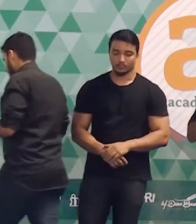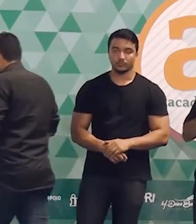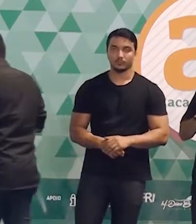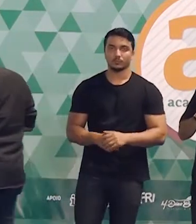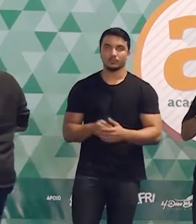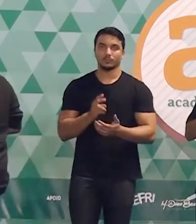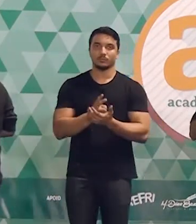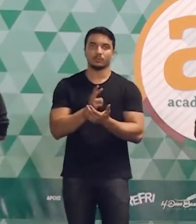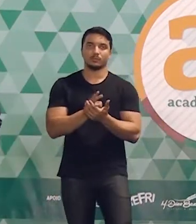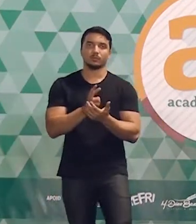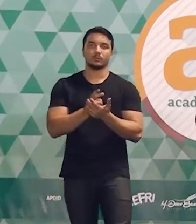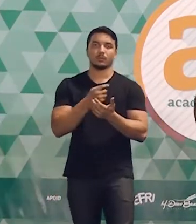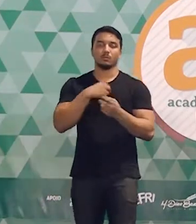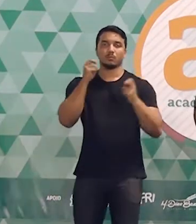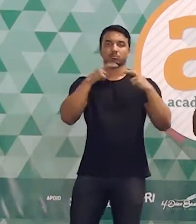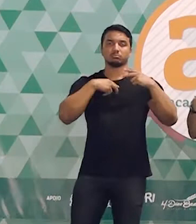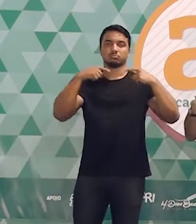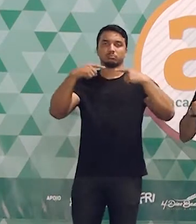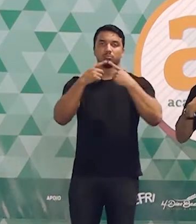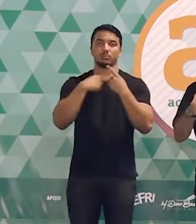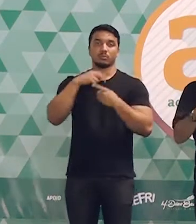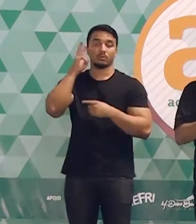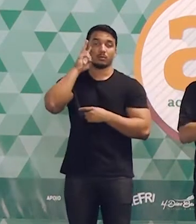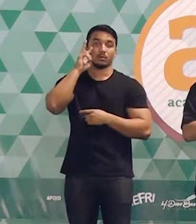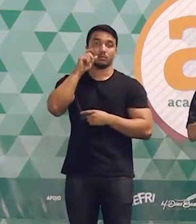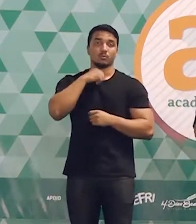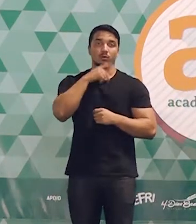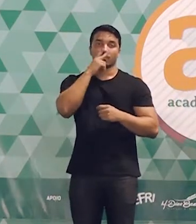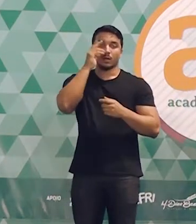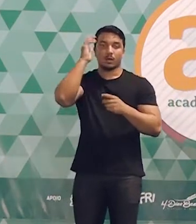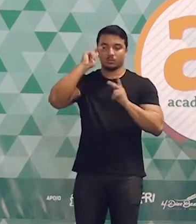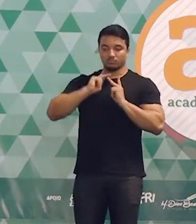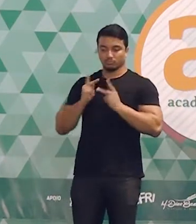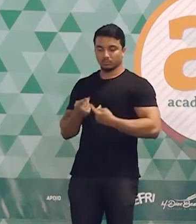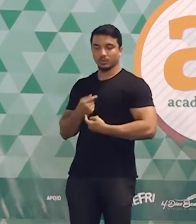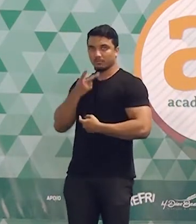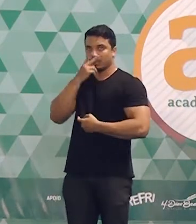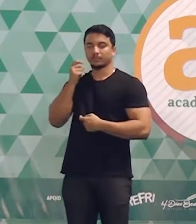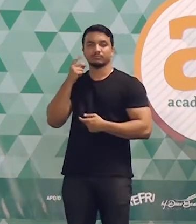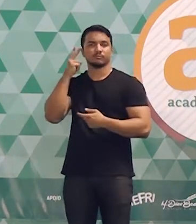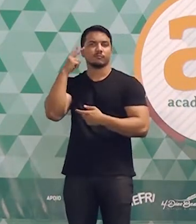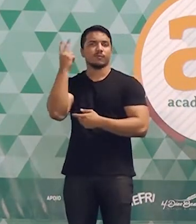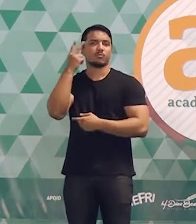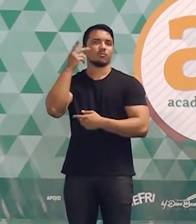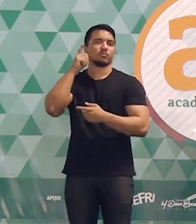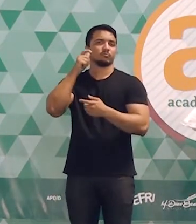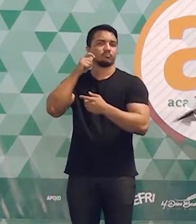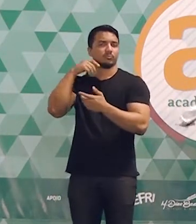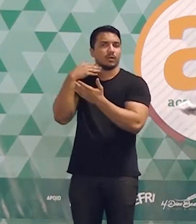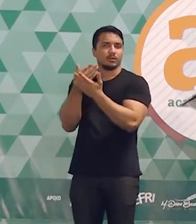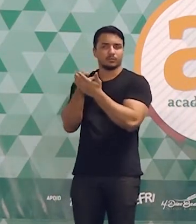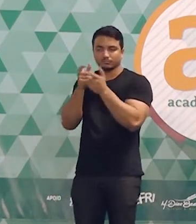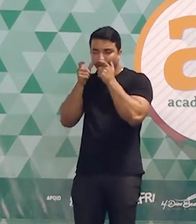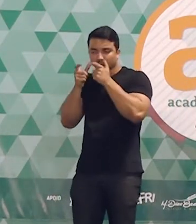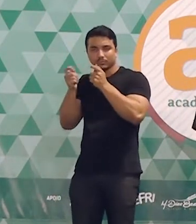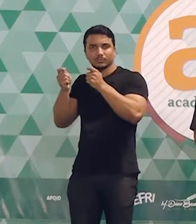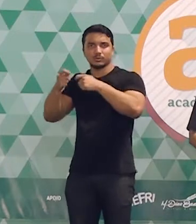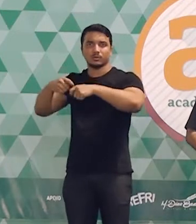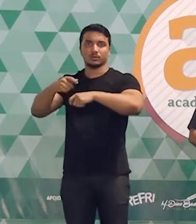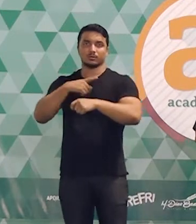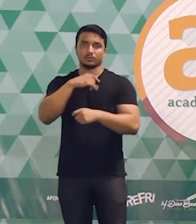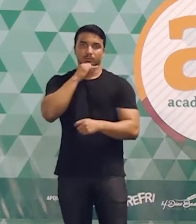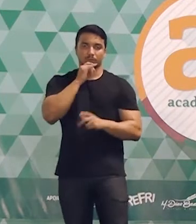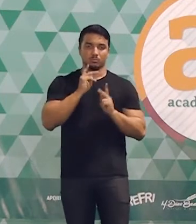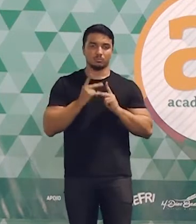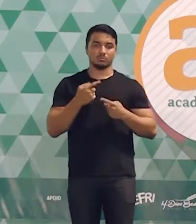de Melo Neto. Porque ele me faz crer que a humanidade vale a pena. Porque se um ser humano é capaz de fazer o que